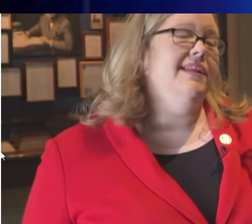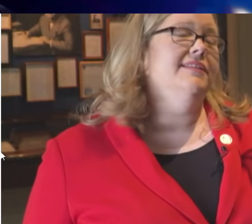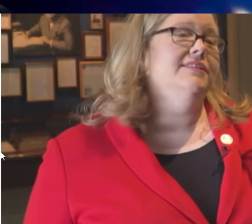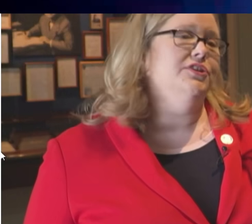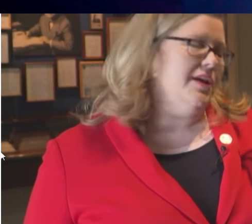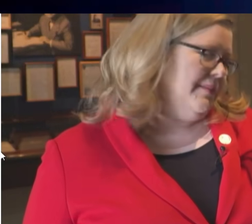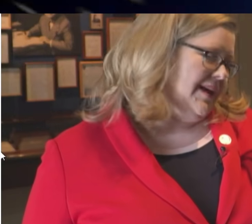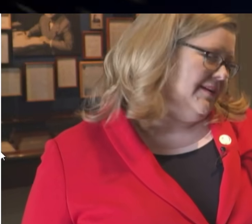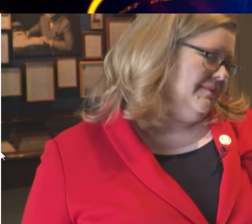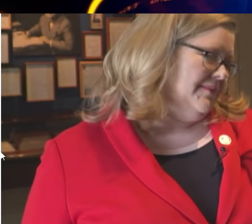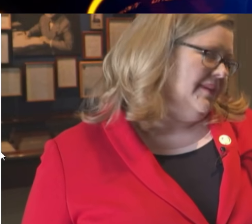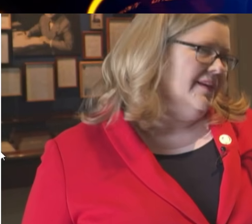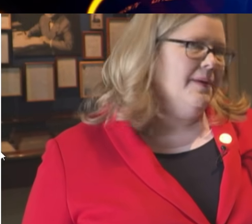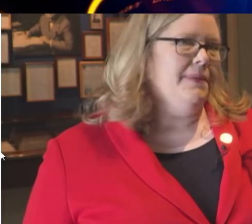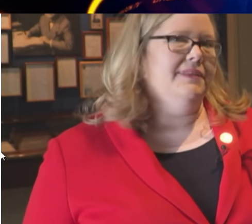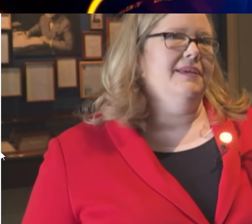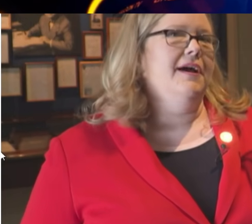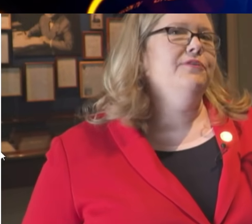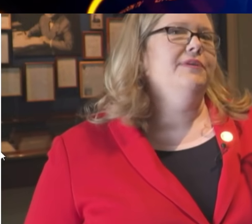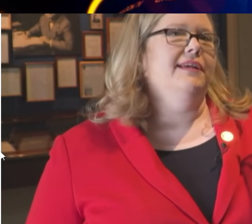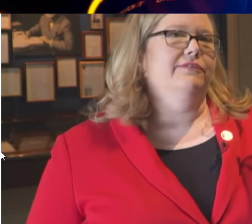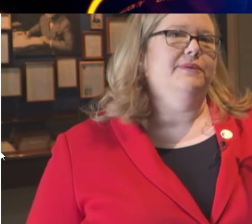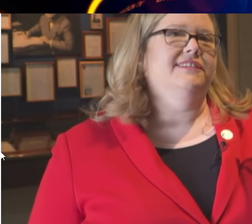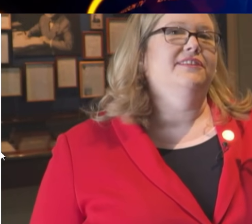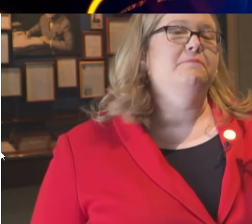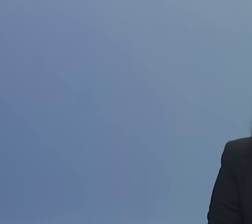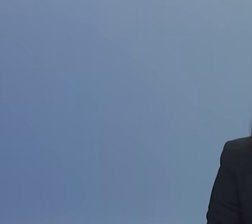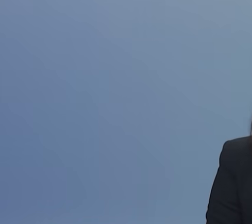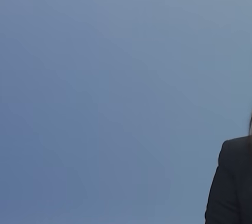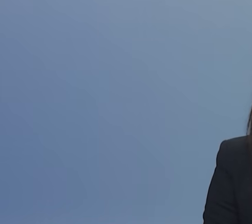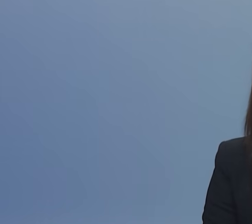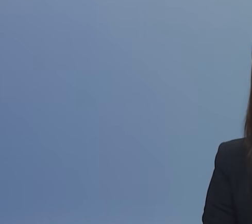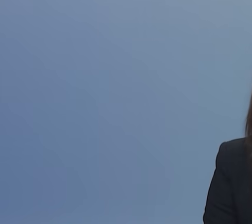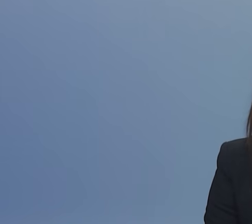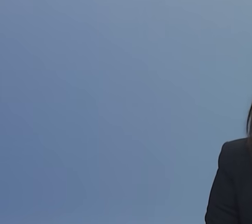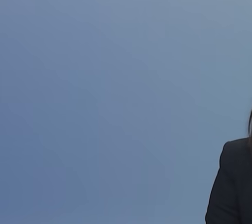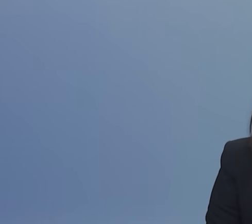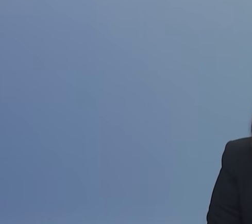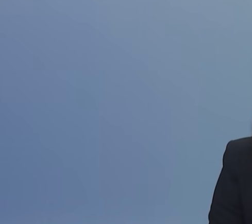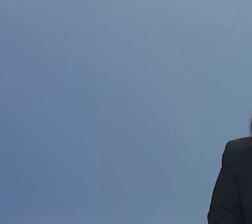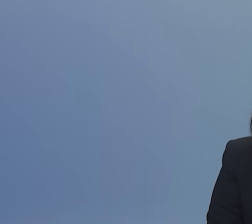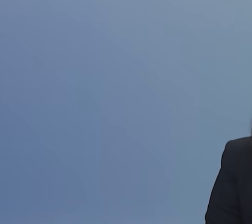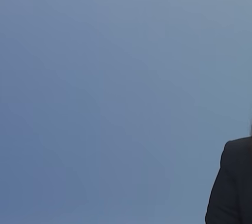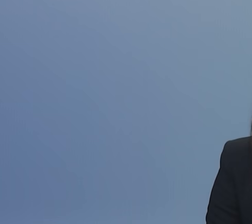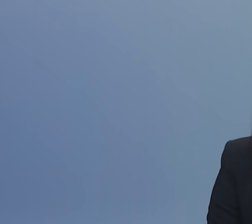vân. Thì chúng tôi sẽ tiếp tục phân tích cái mức